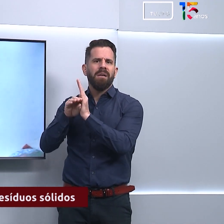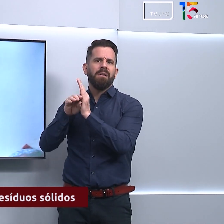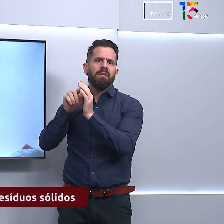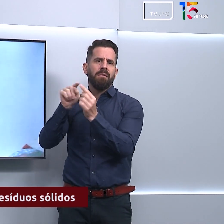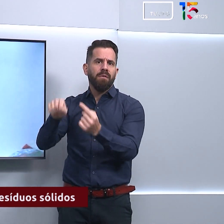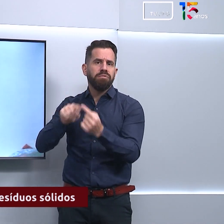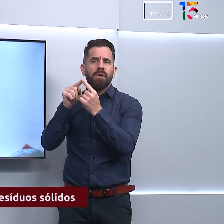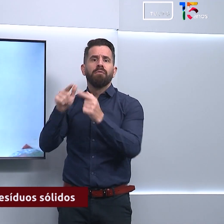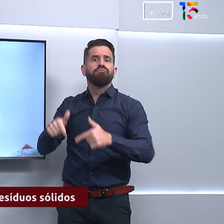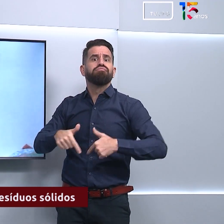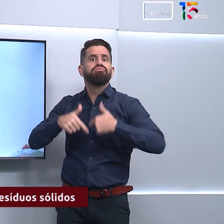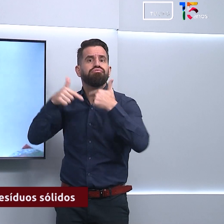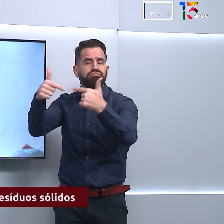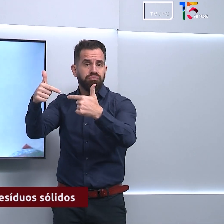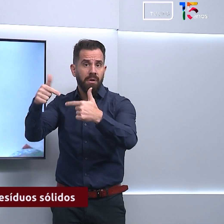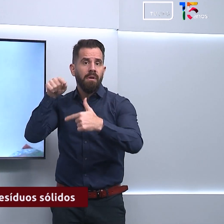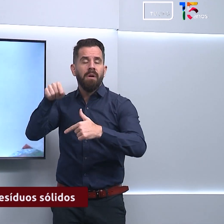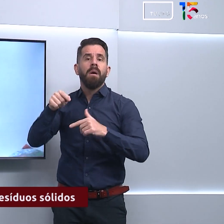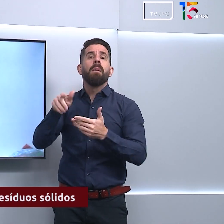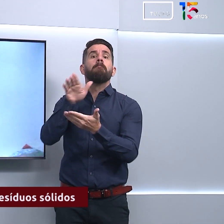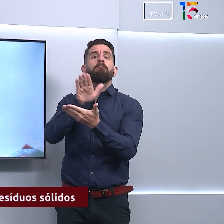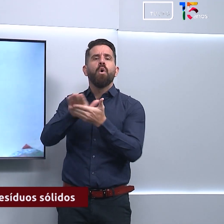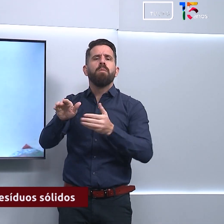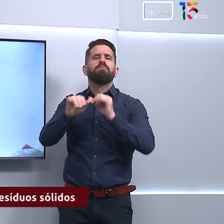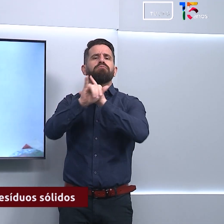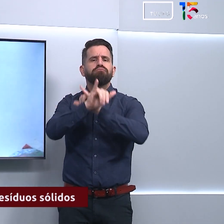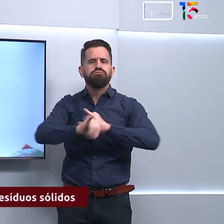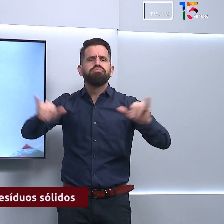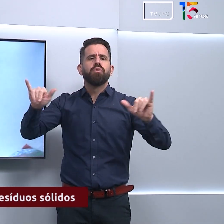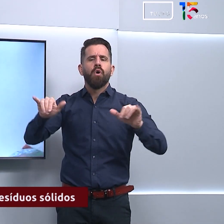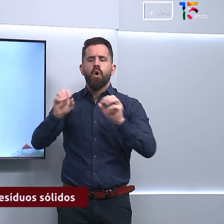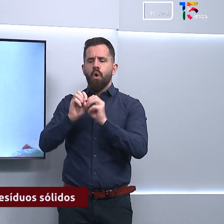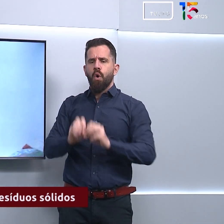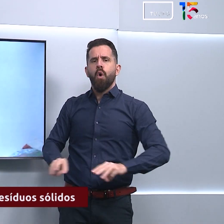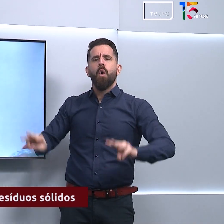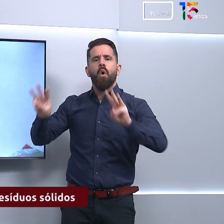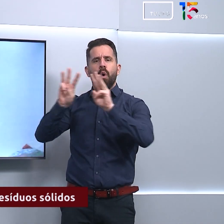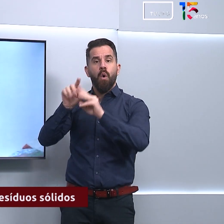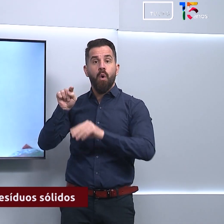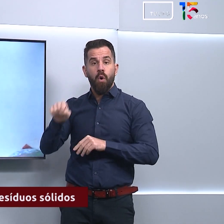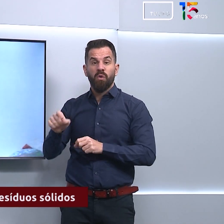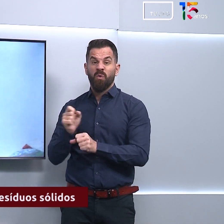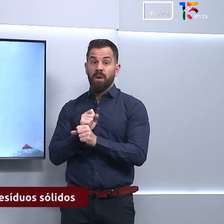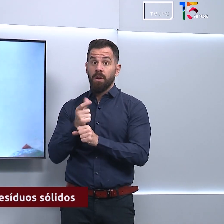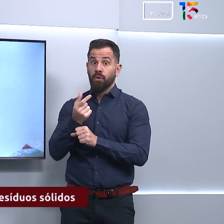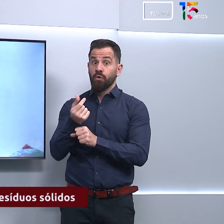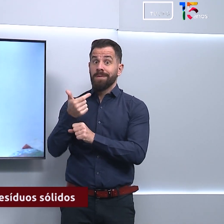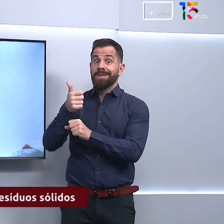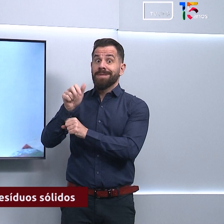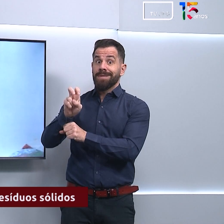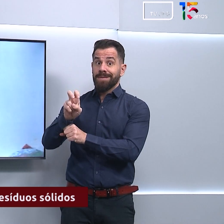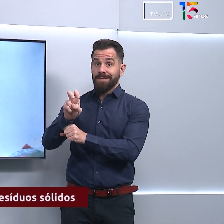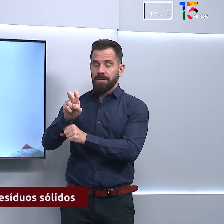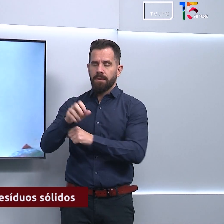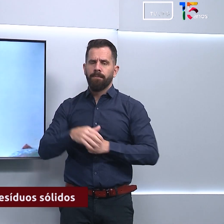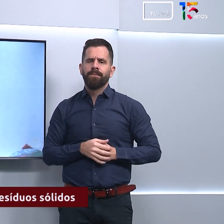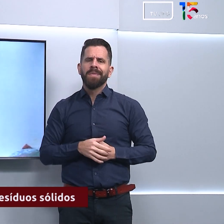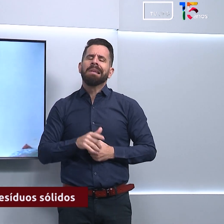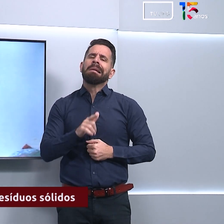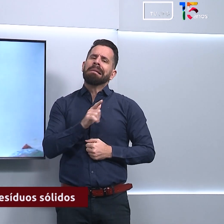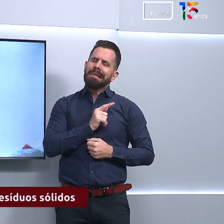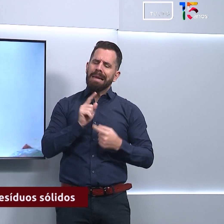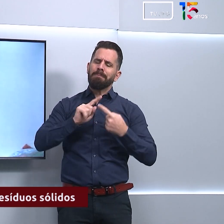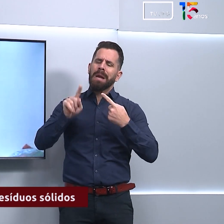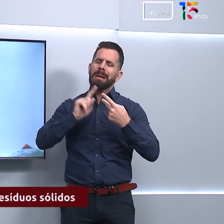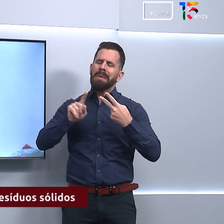foi publicado pela ONU em 2015. Existem algumas dificuldades, eu posso